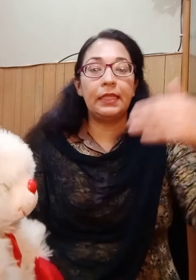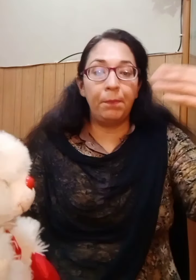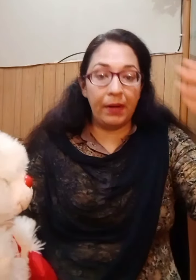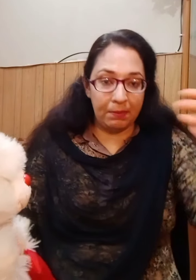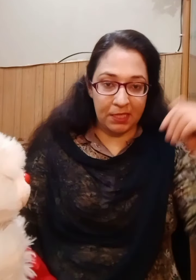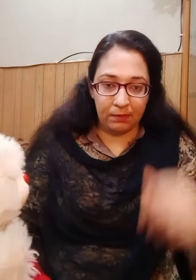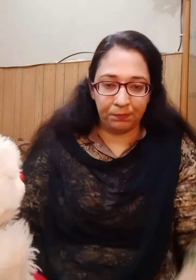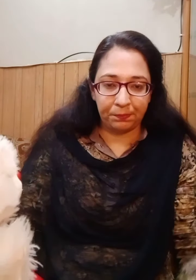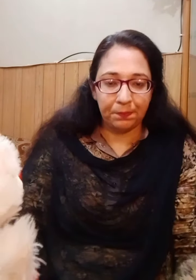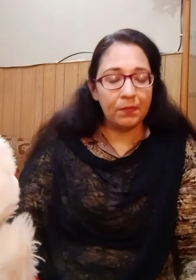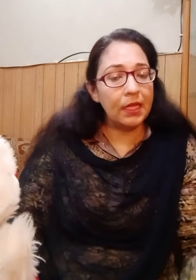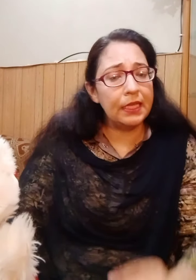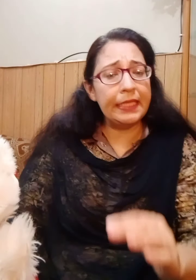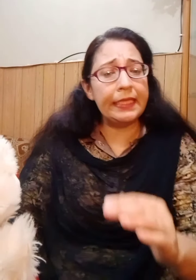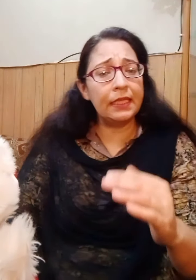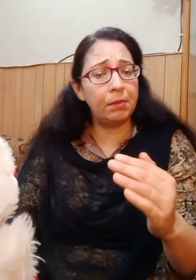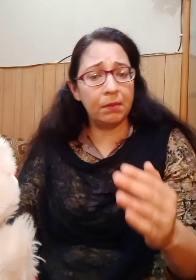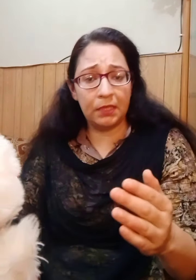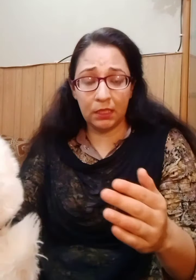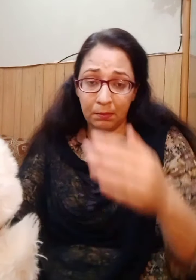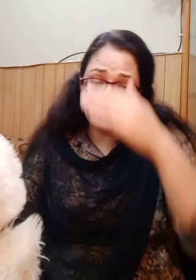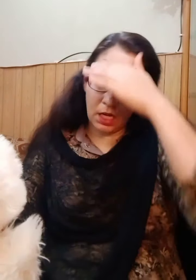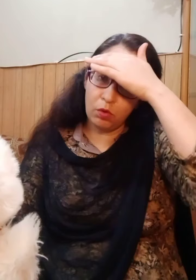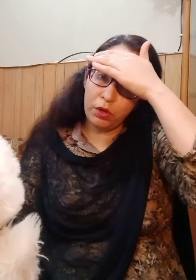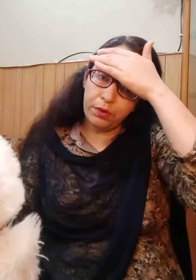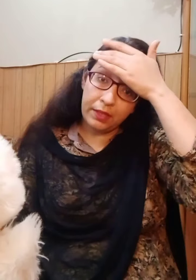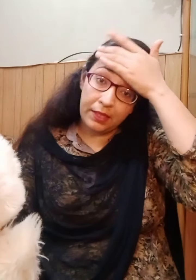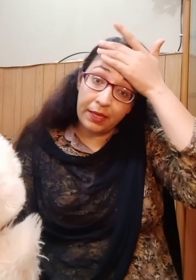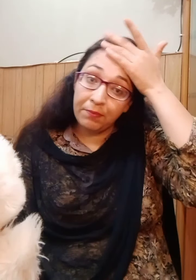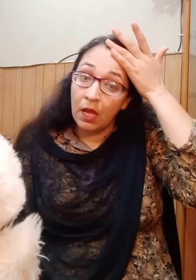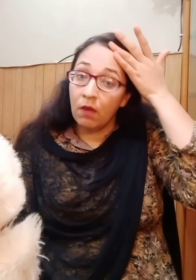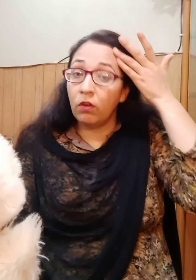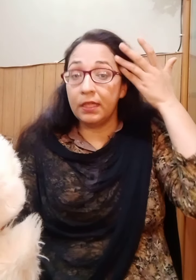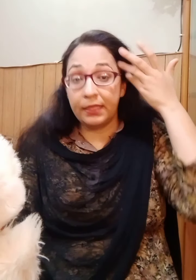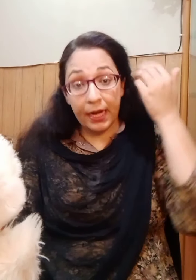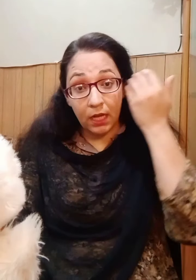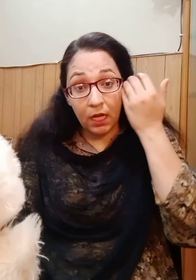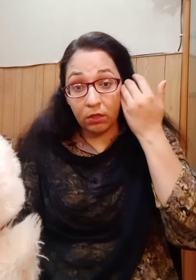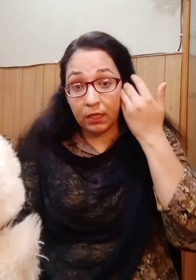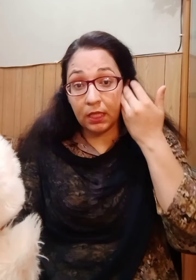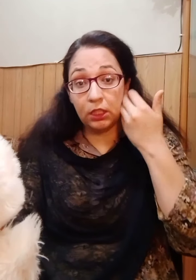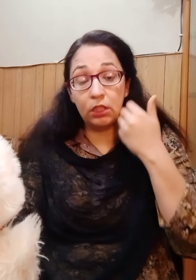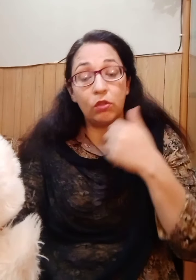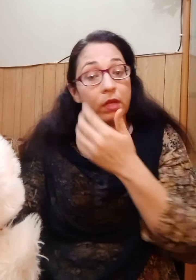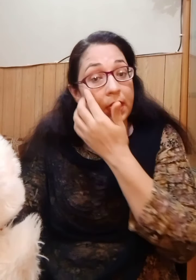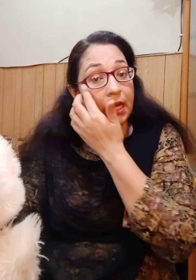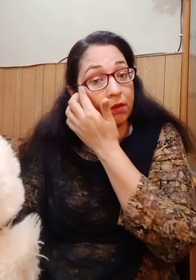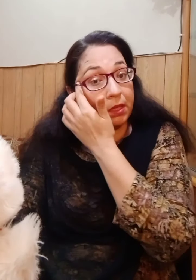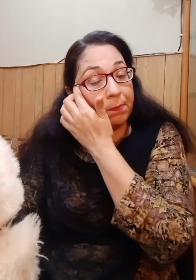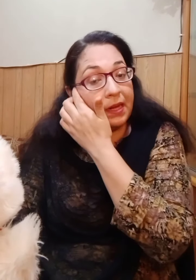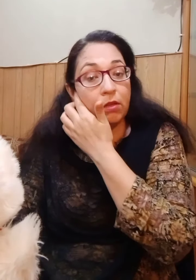बड़े से बड़े बच्चे समझदार हो गई थी अ चीज को